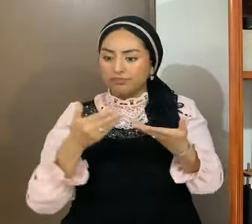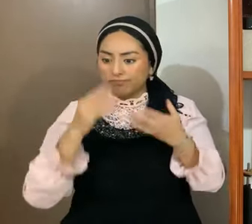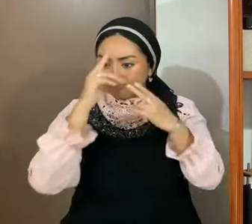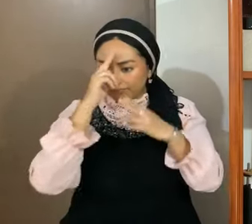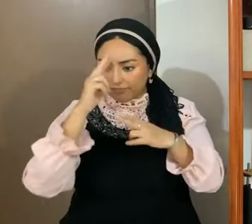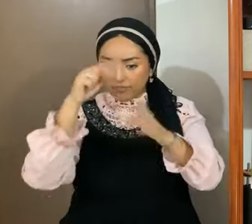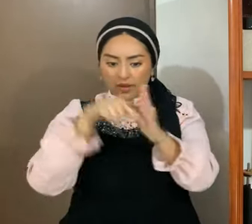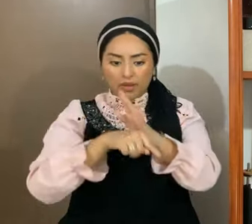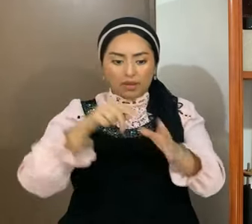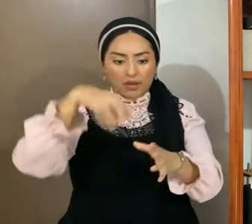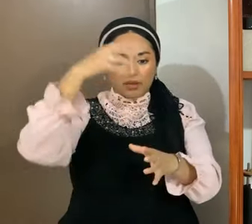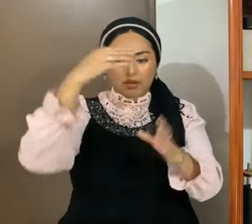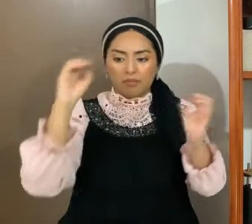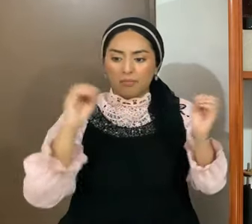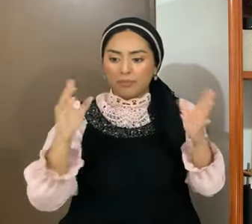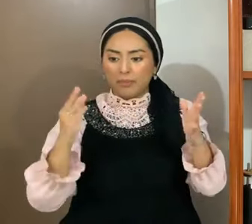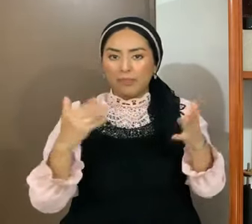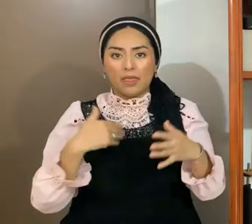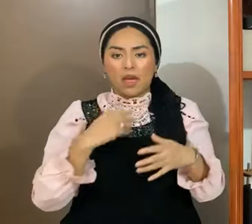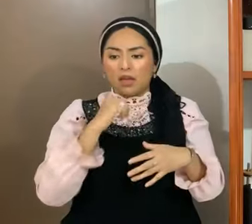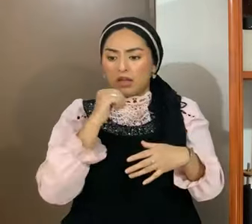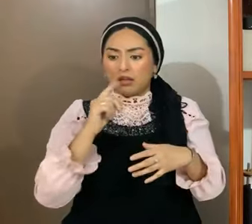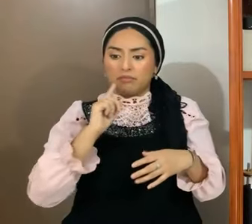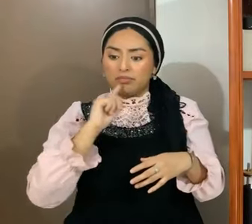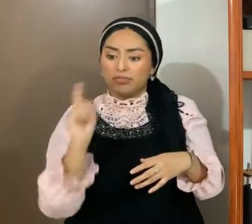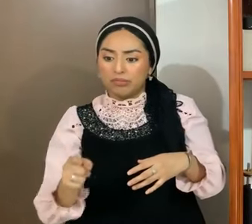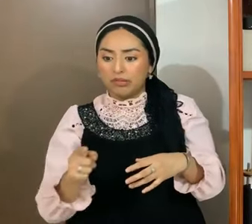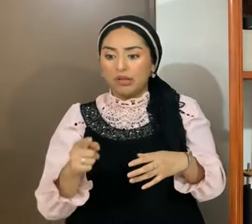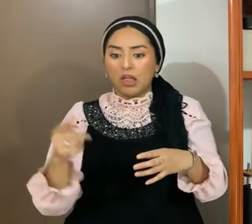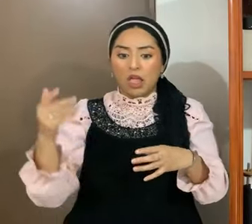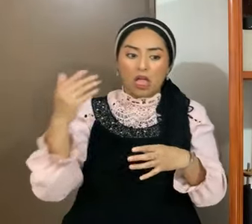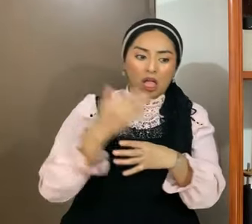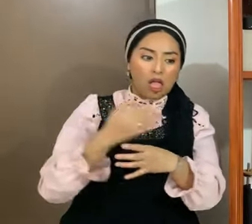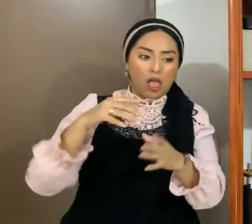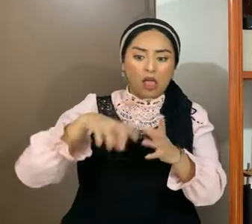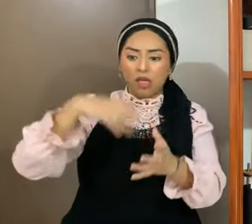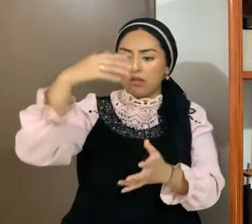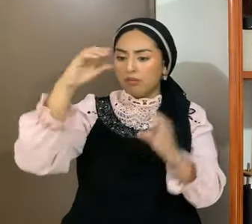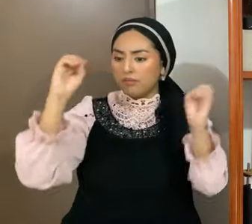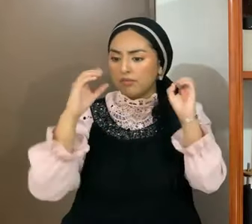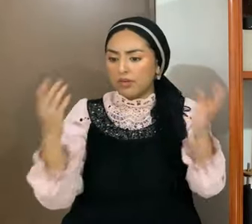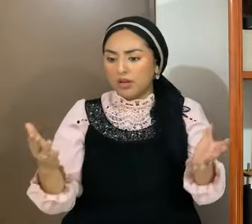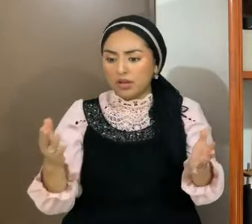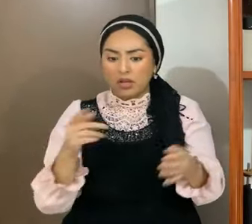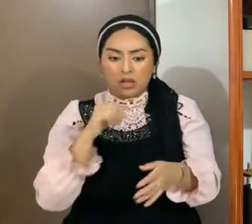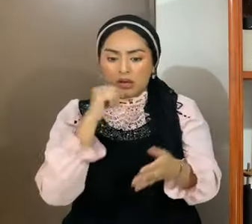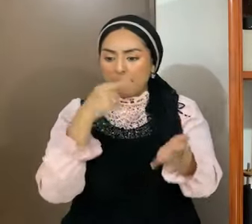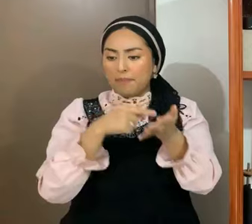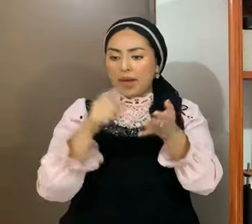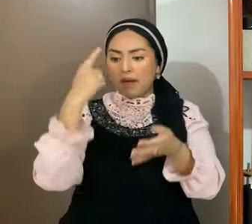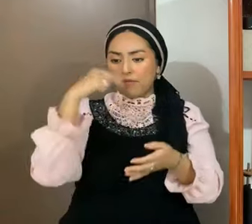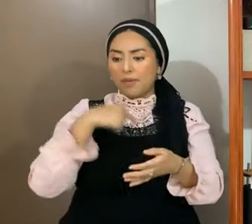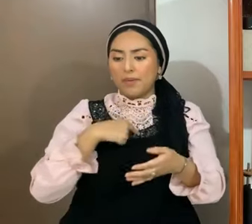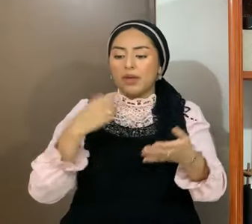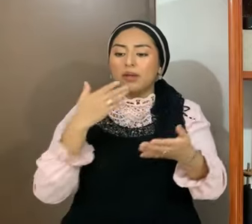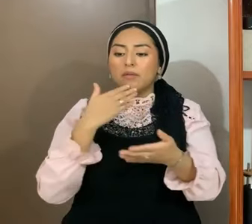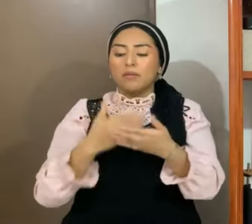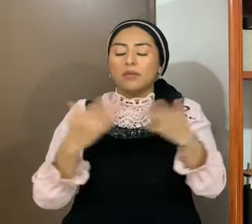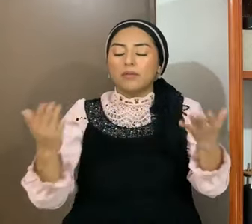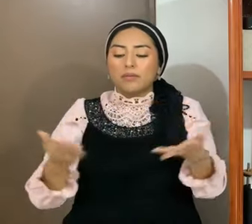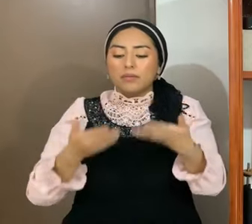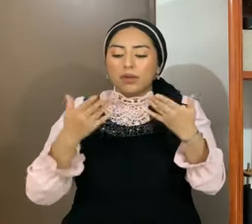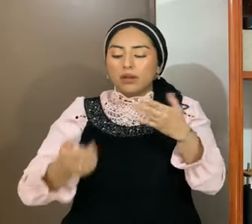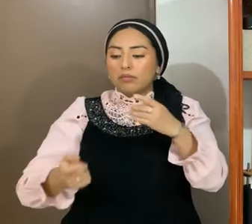sacrificios. No te hice servir con ofrenda, ni te hice fatigar con incienso. No compraste para mí caña aromática por dinero,